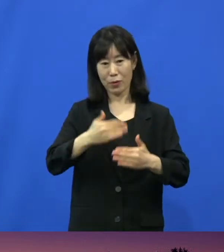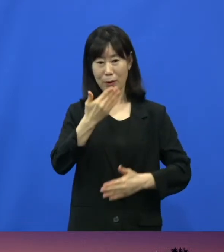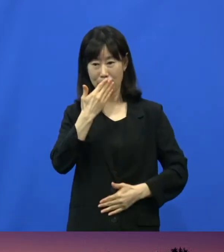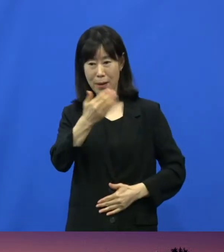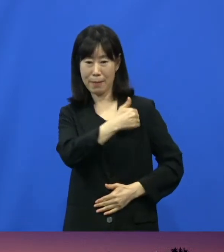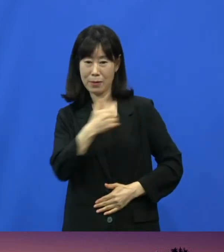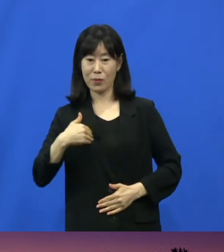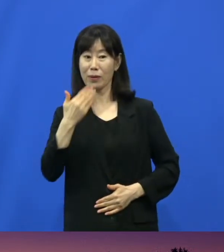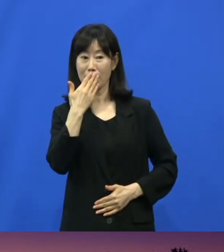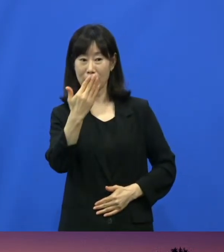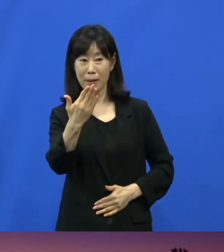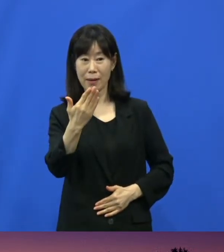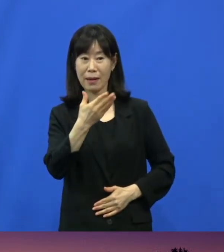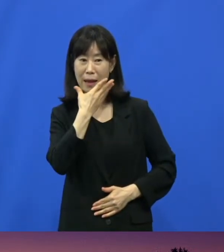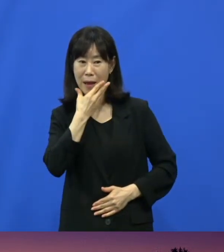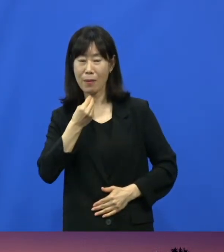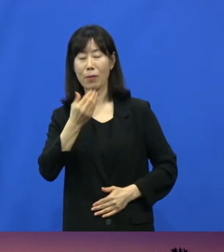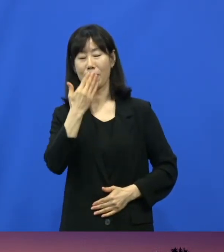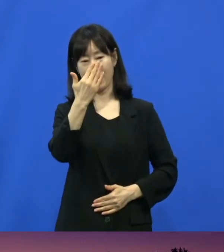돼요.